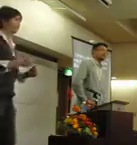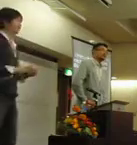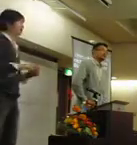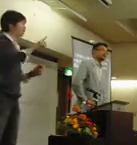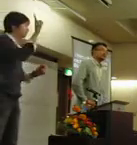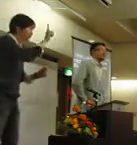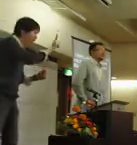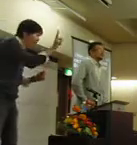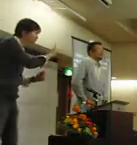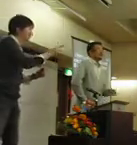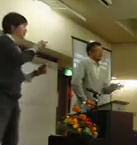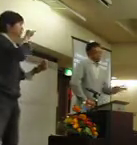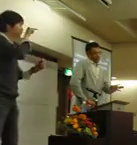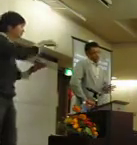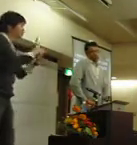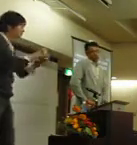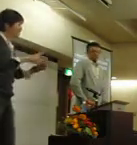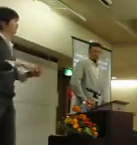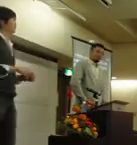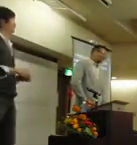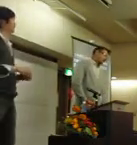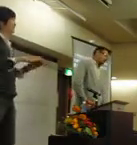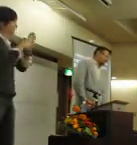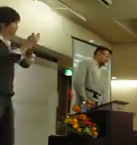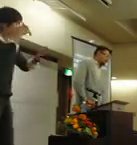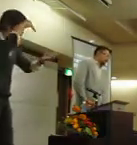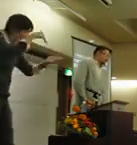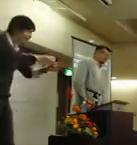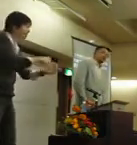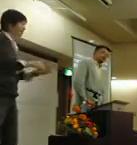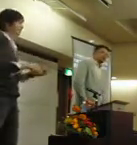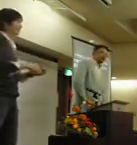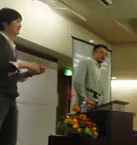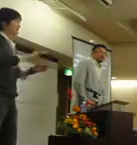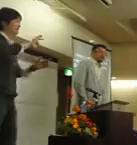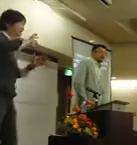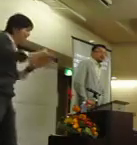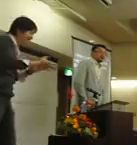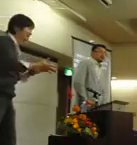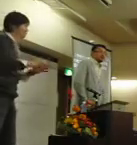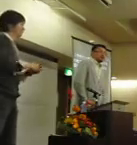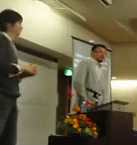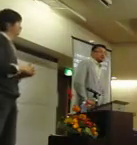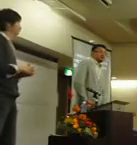どんなにその人が死刑、死ぬまで、税金で